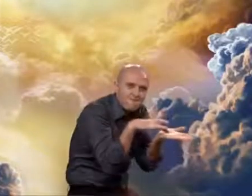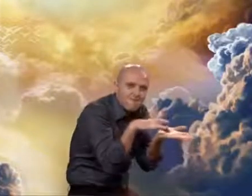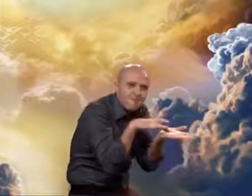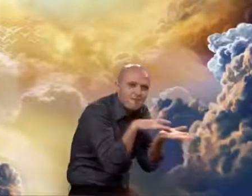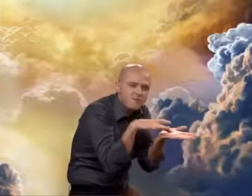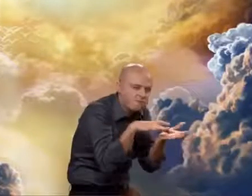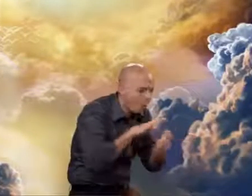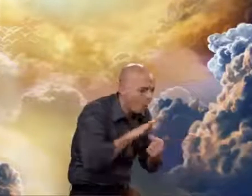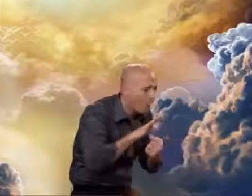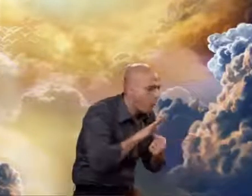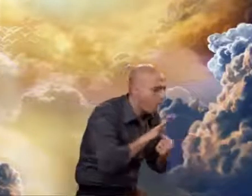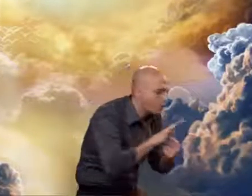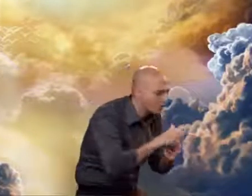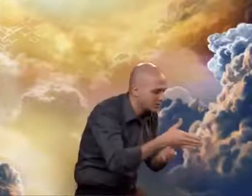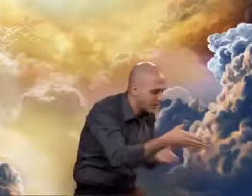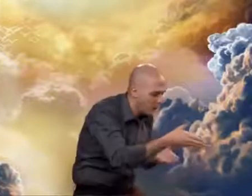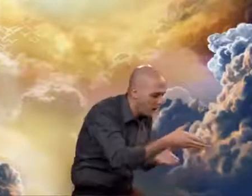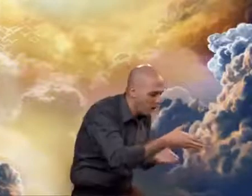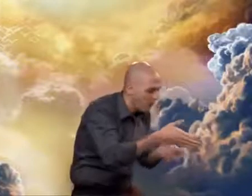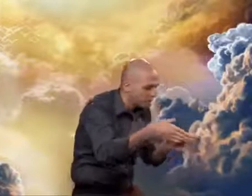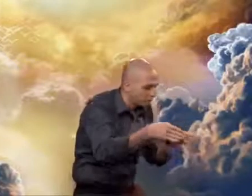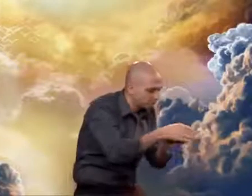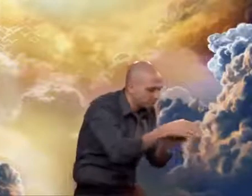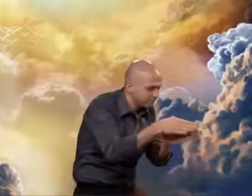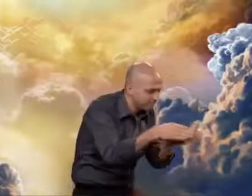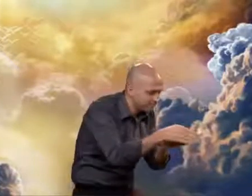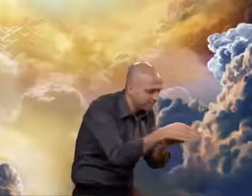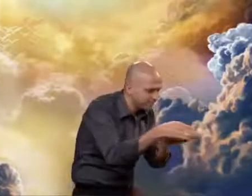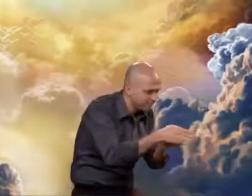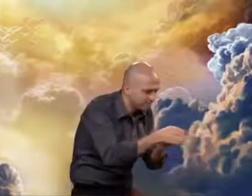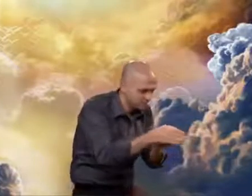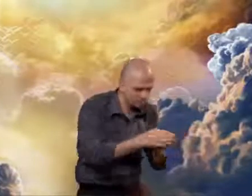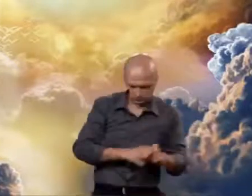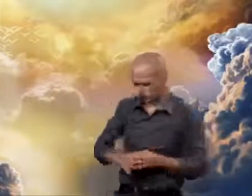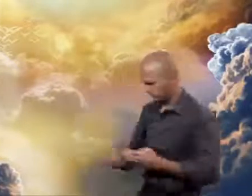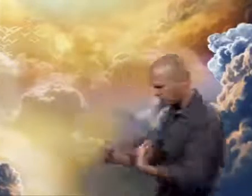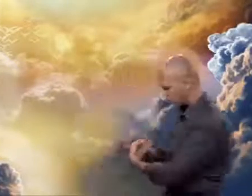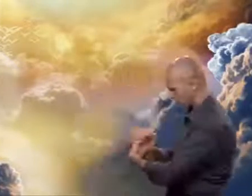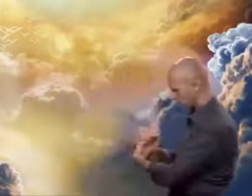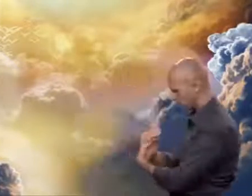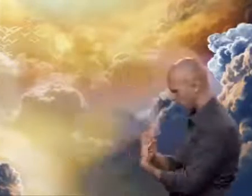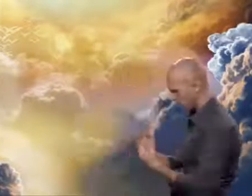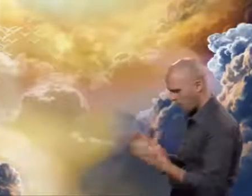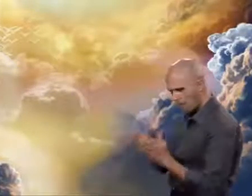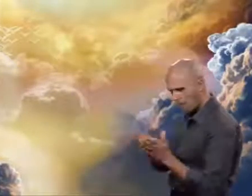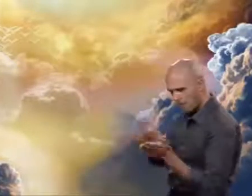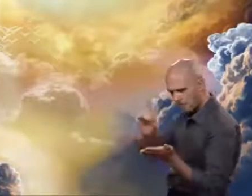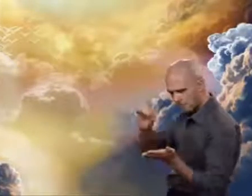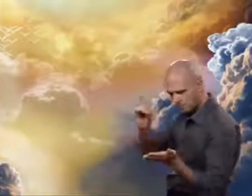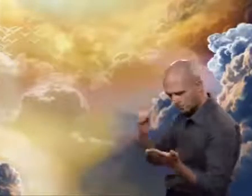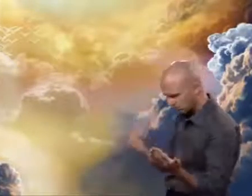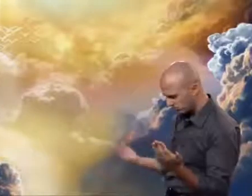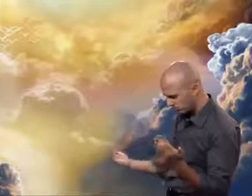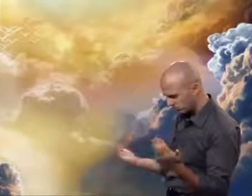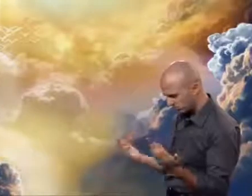da injustiça. E João declara: realizava grandes sinais, chegando a fazer descer fogo do céu à terra, à vista dos